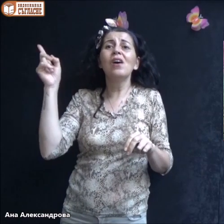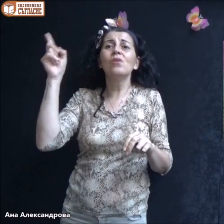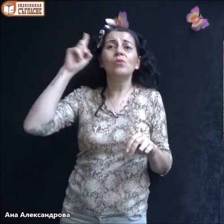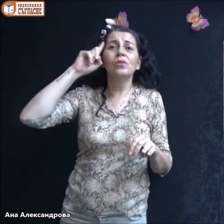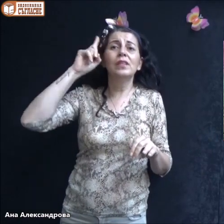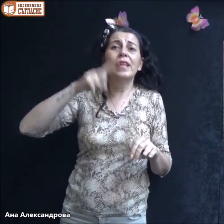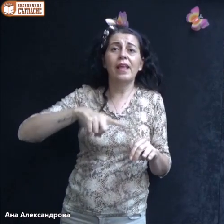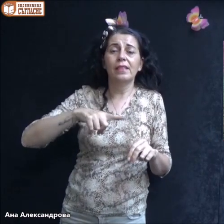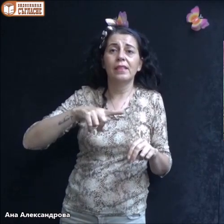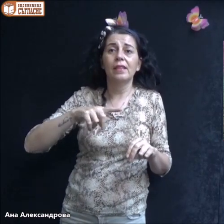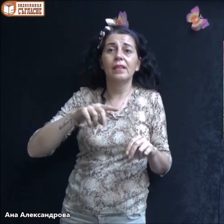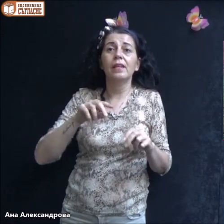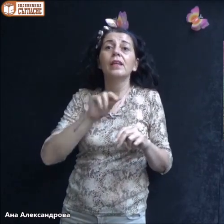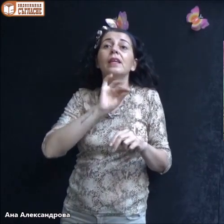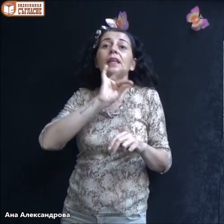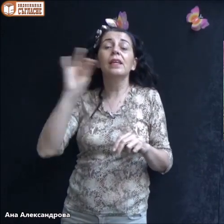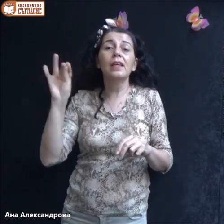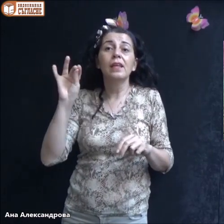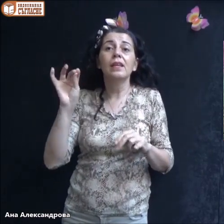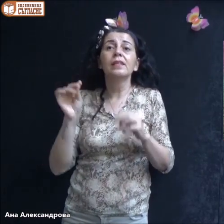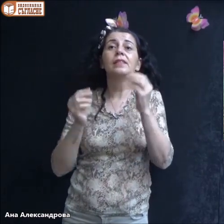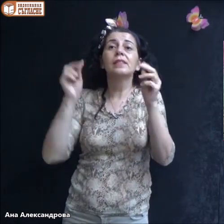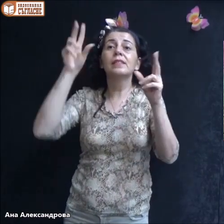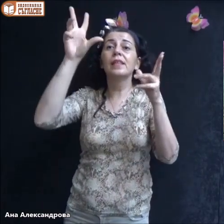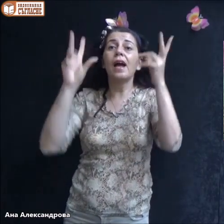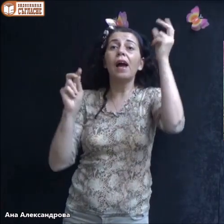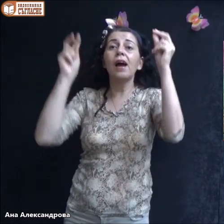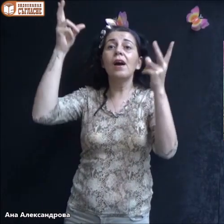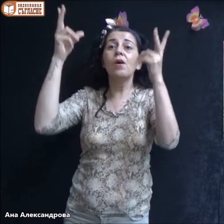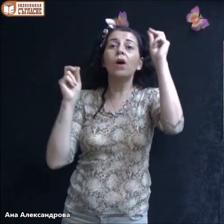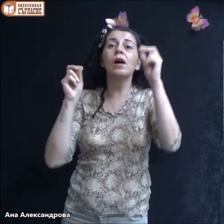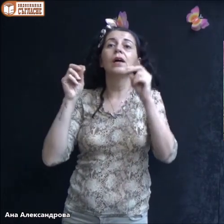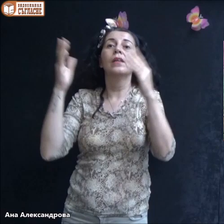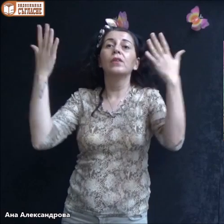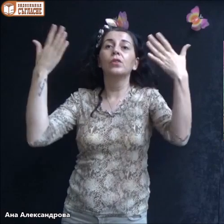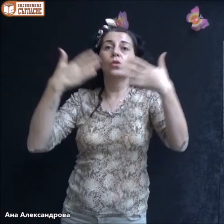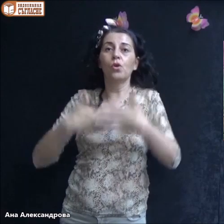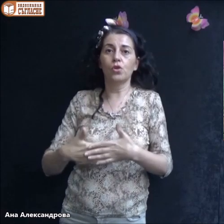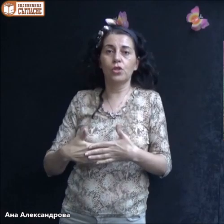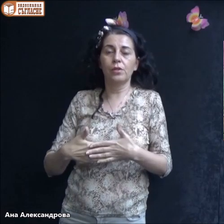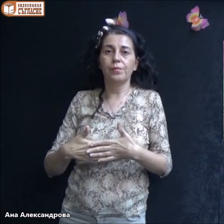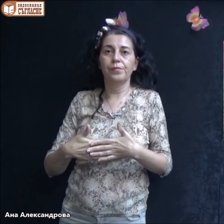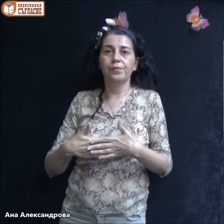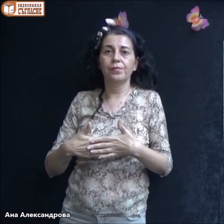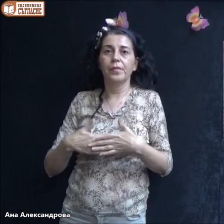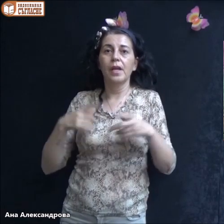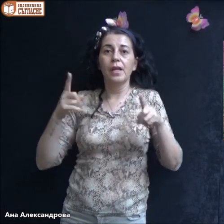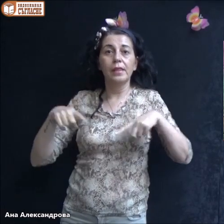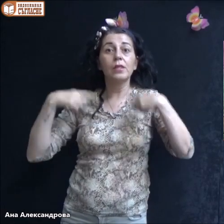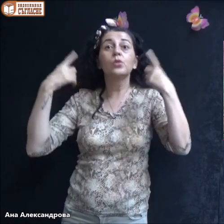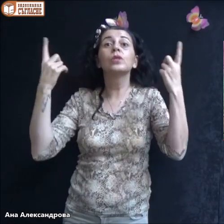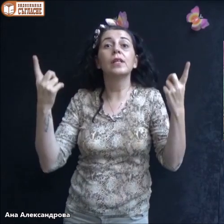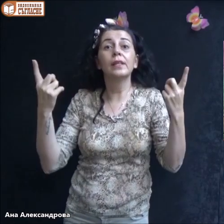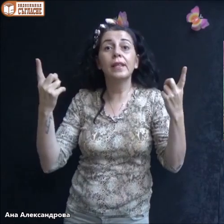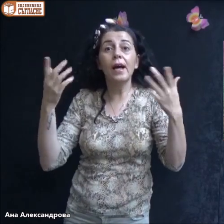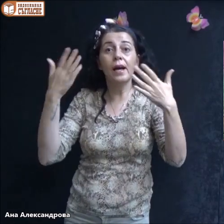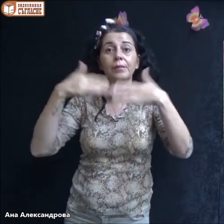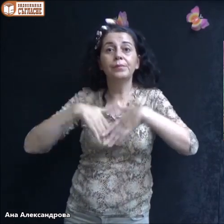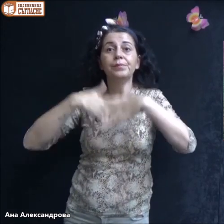цял ден и цяла нощ. На сутринта